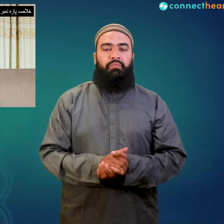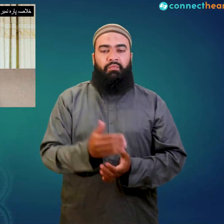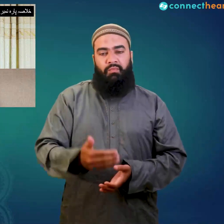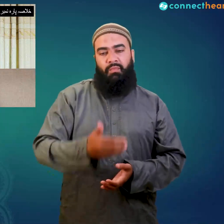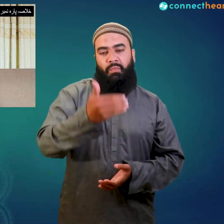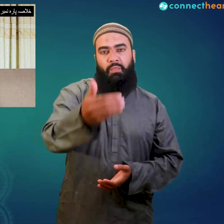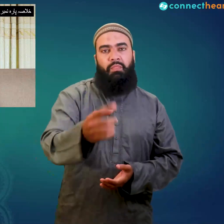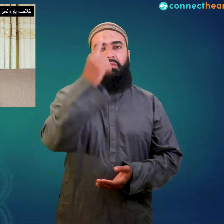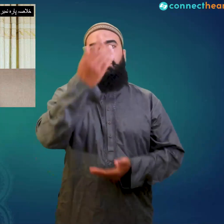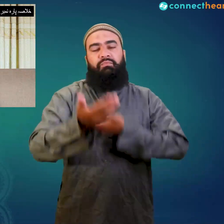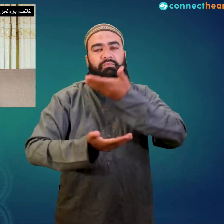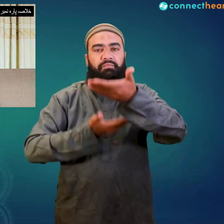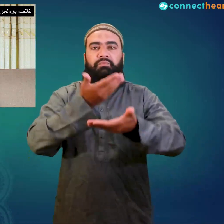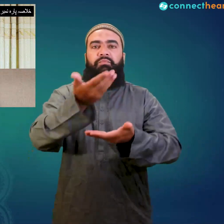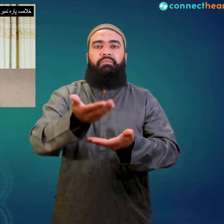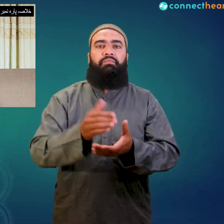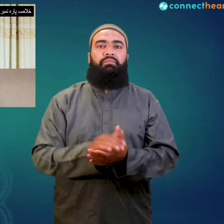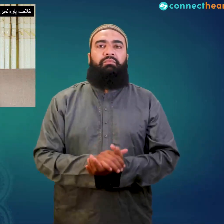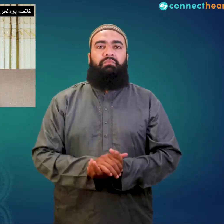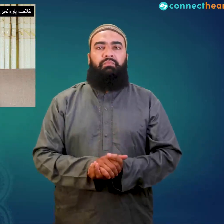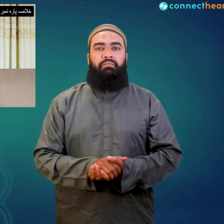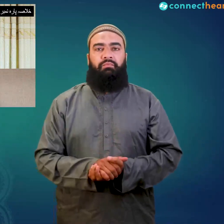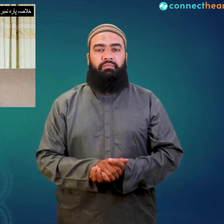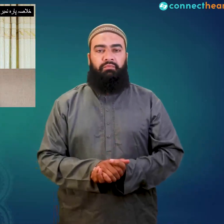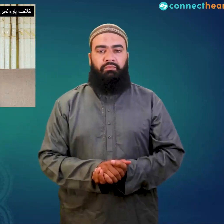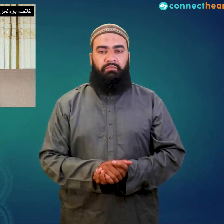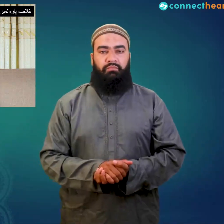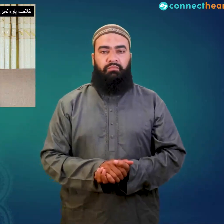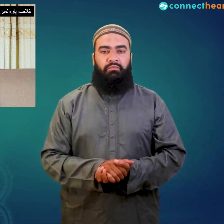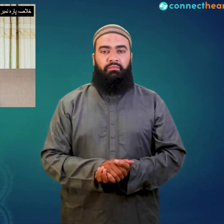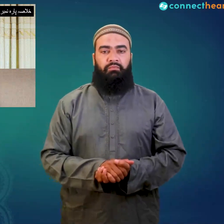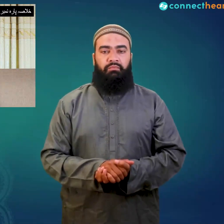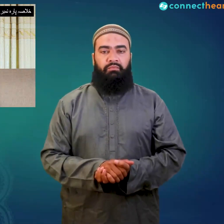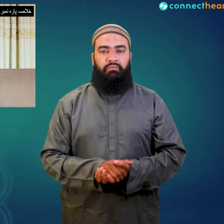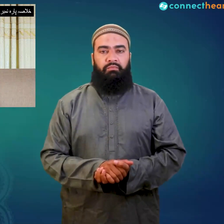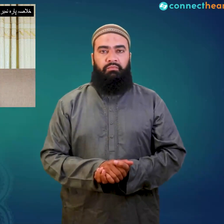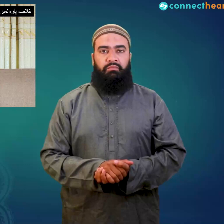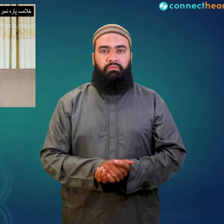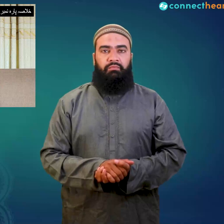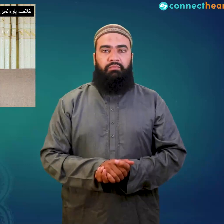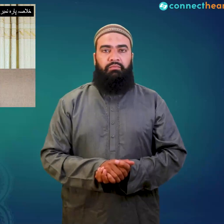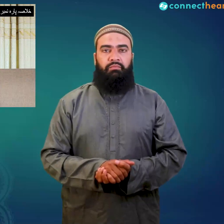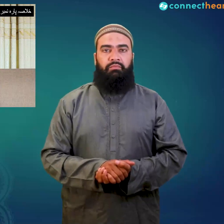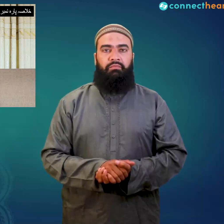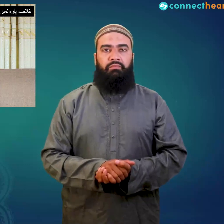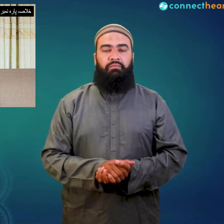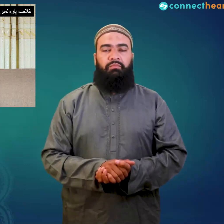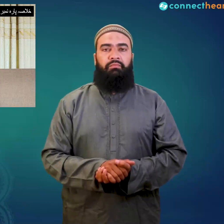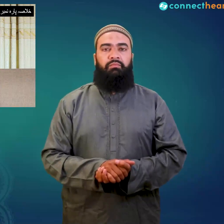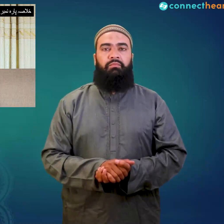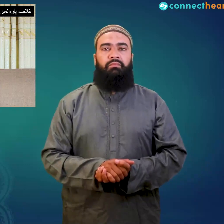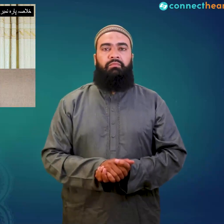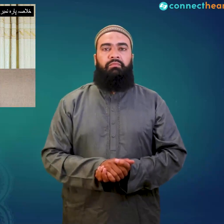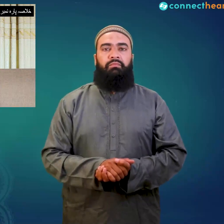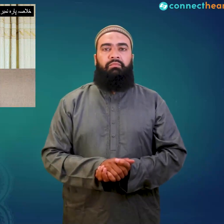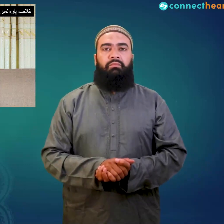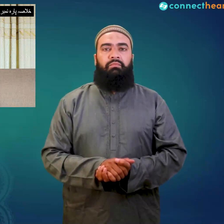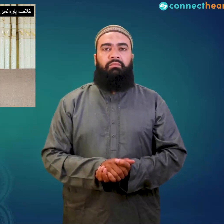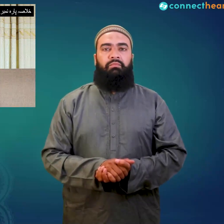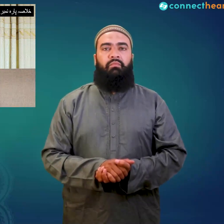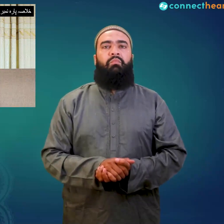رکوع نمبر 1، آیت نمبر 62۔ امن یجیب المضطر اذا دعاہ ویکشف